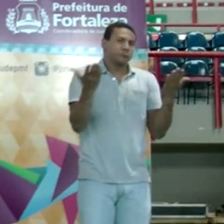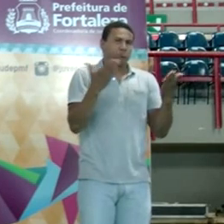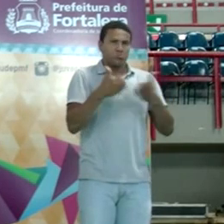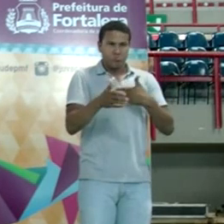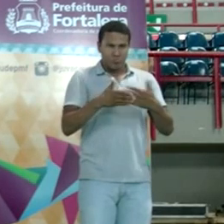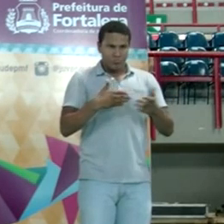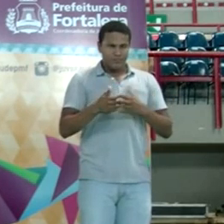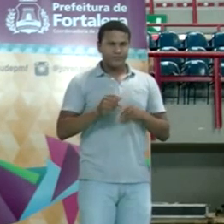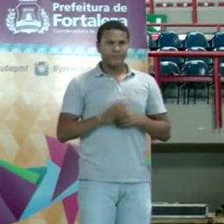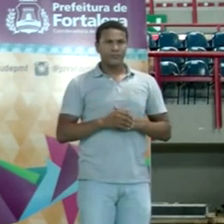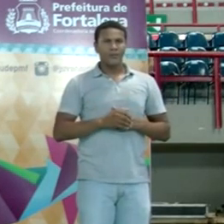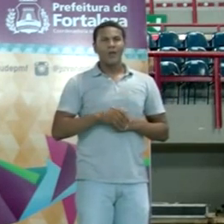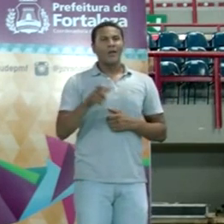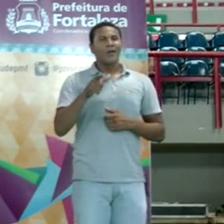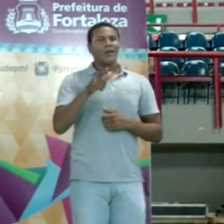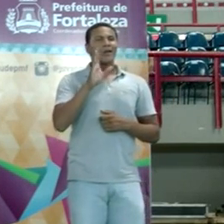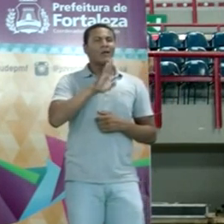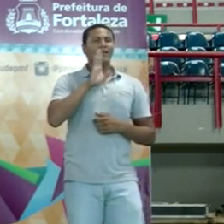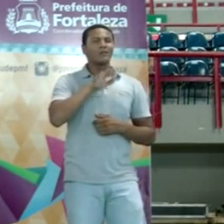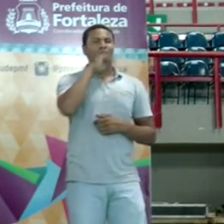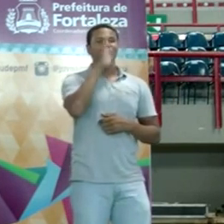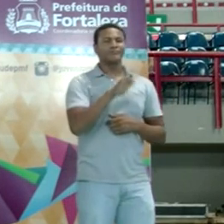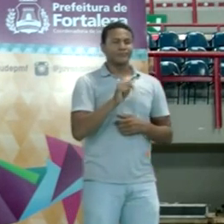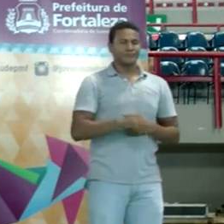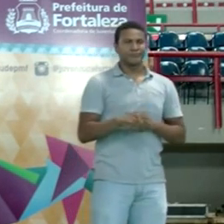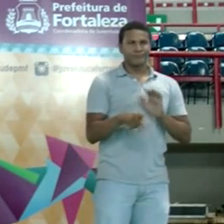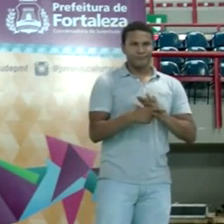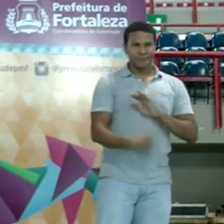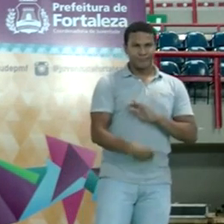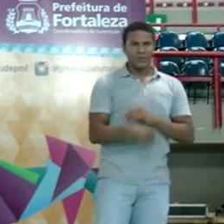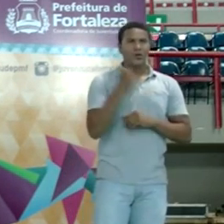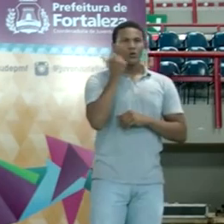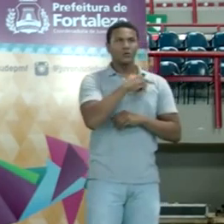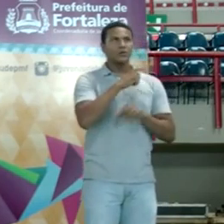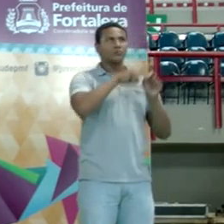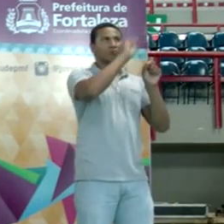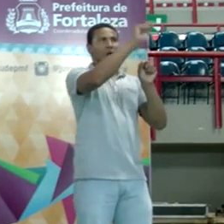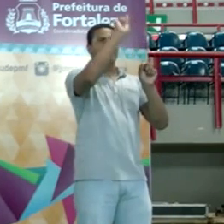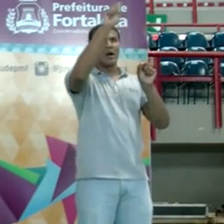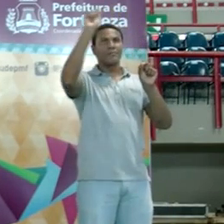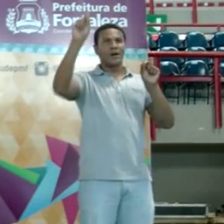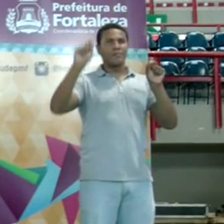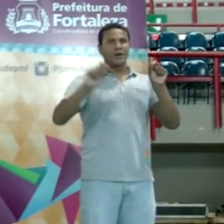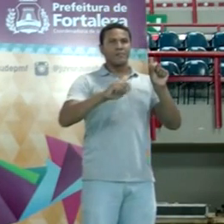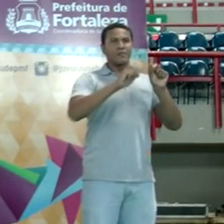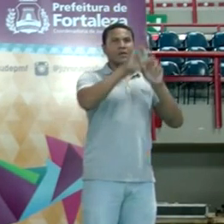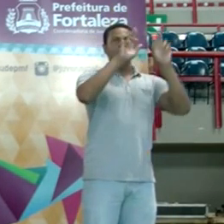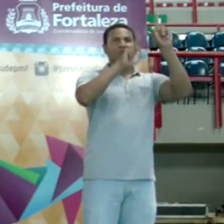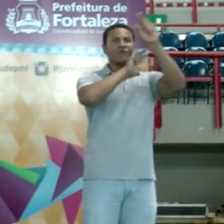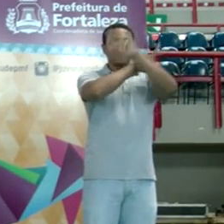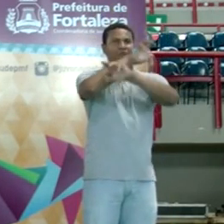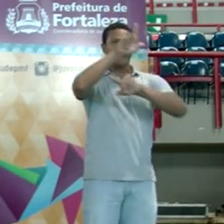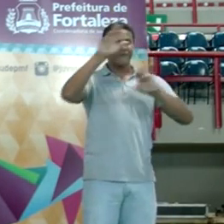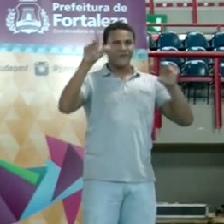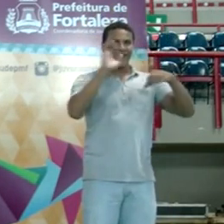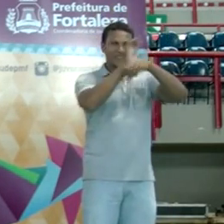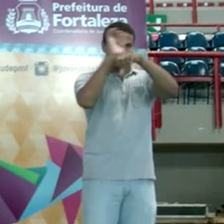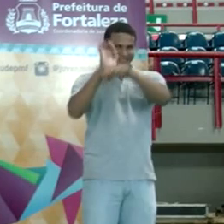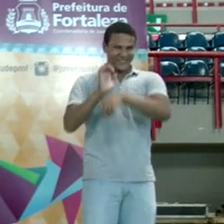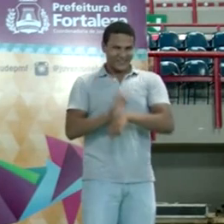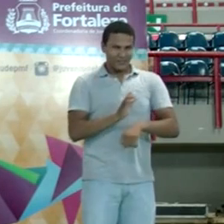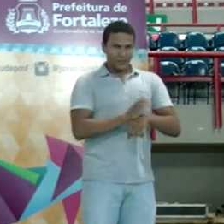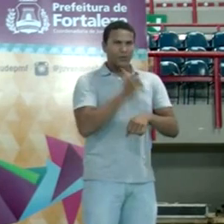pode plantar um tipo de cultivo para cada região do Brasil. Dá para fazer biodiesel. A gente faz biodiesel